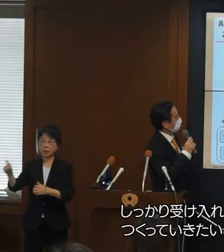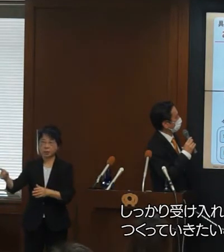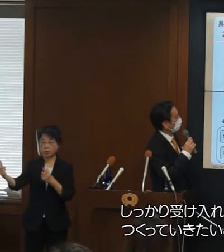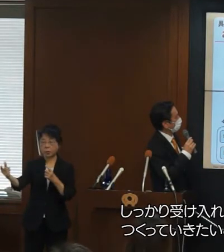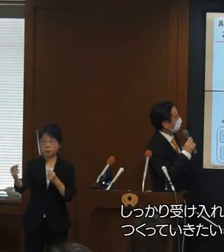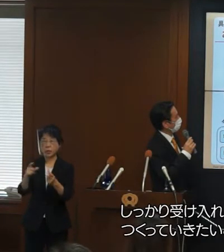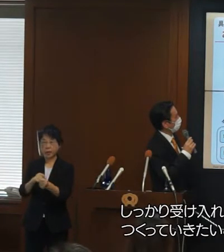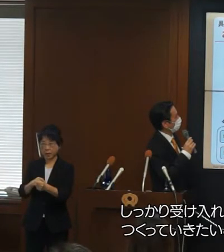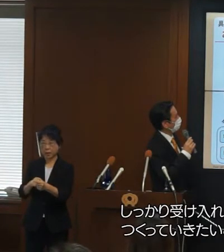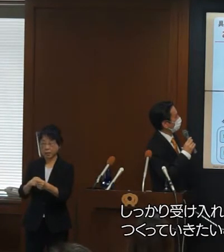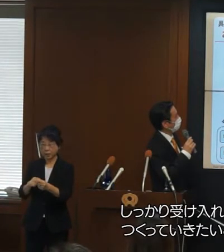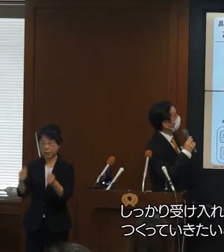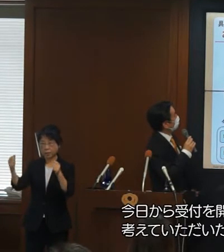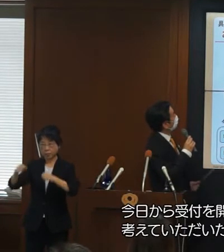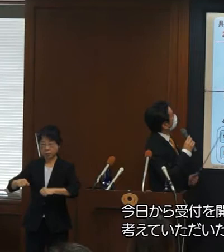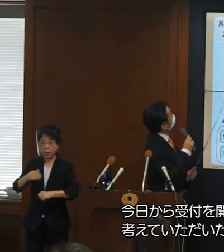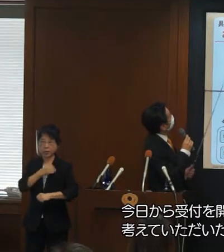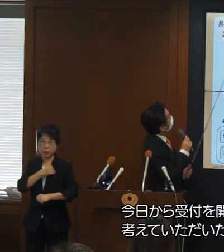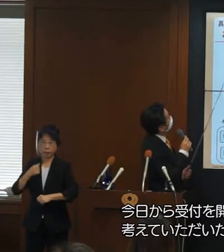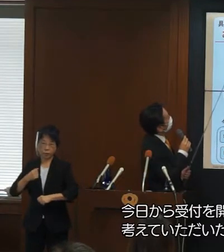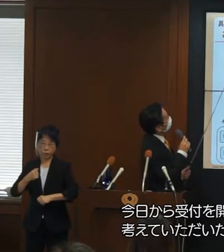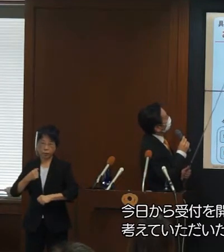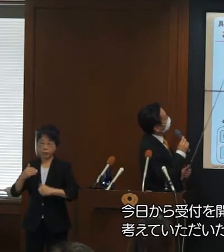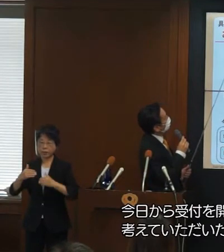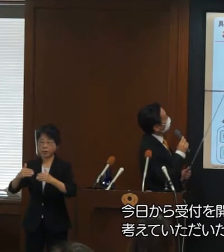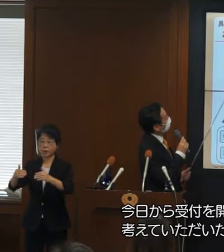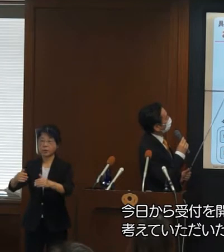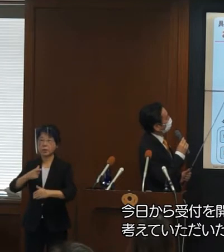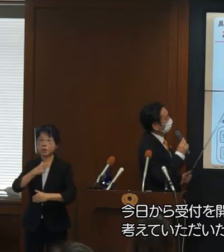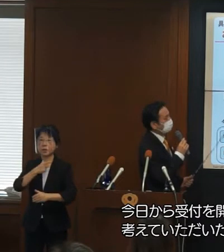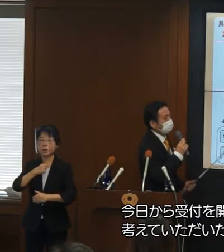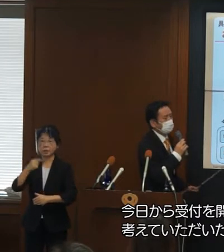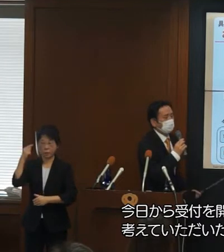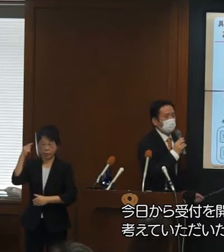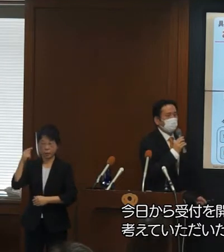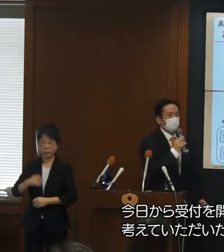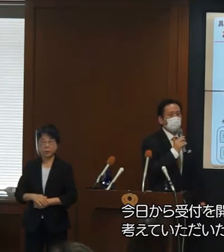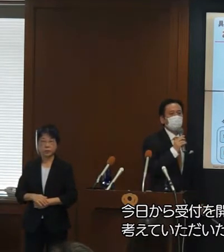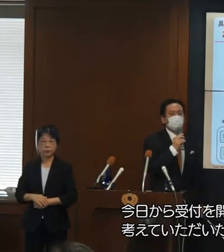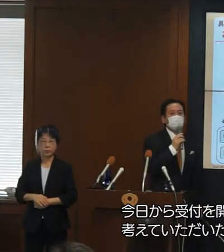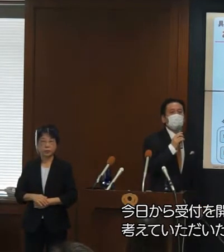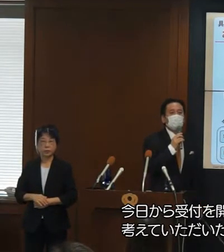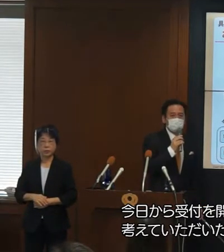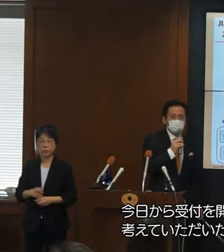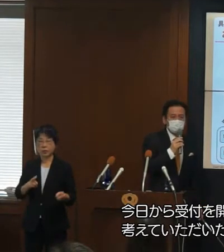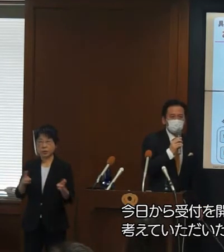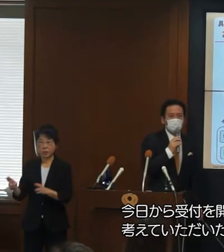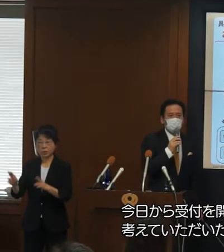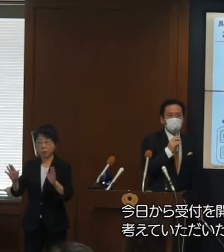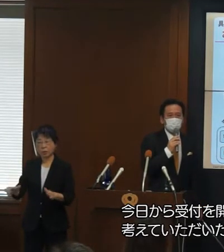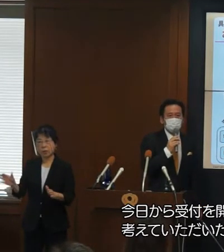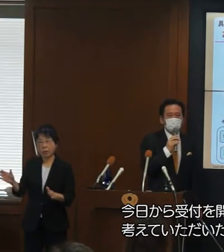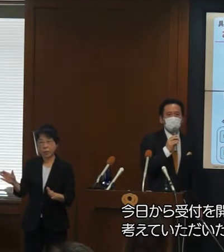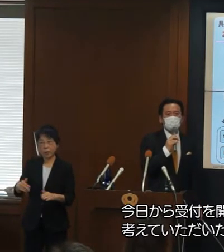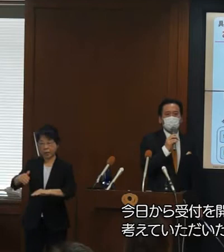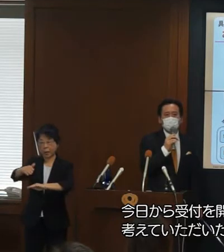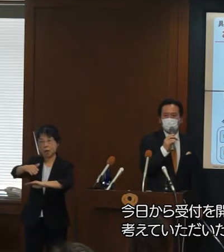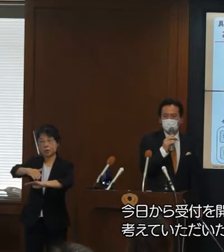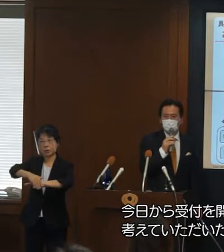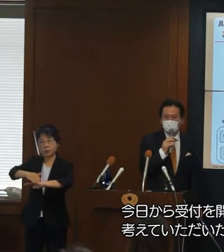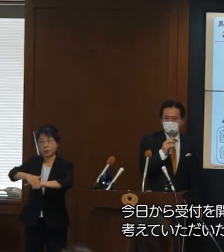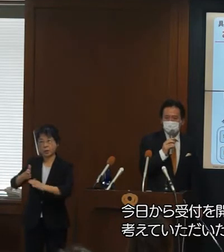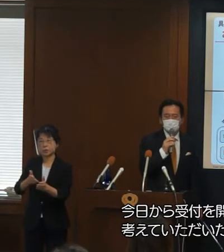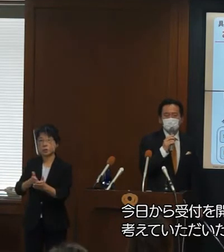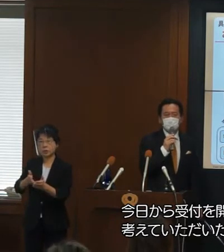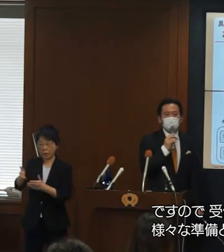ような佐賀県を作っていきたいと思います。まあ、今日からなんですが、今日から受付を開始するというふうに考えていただい